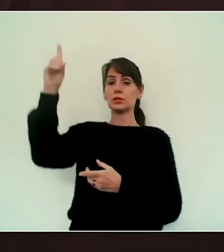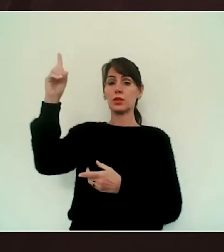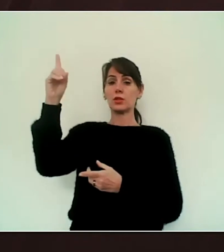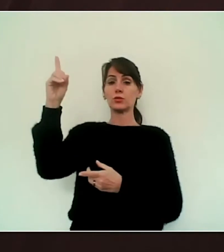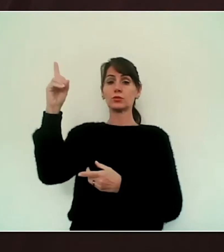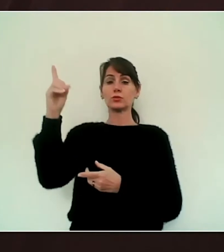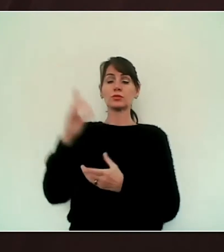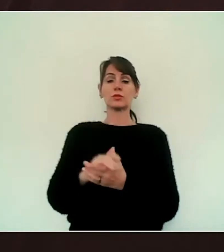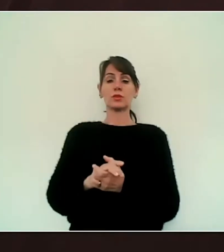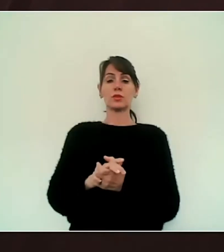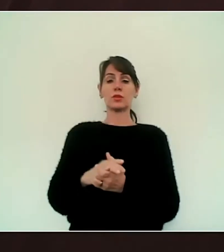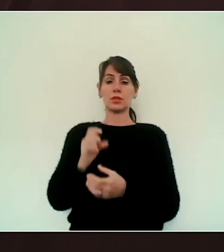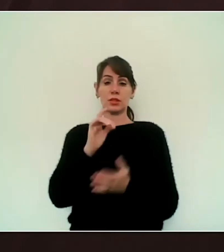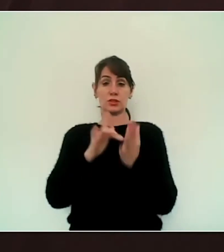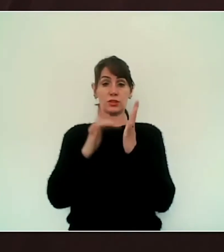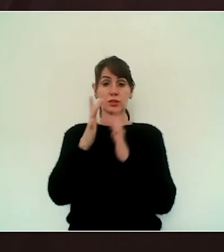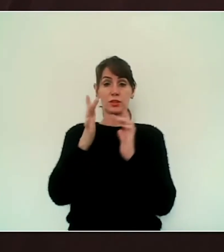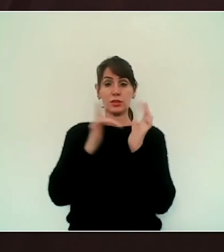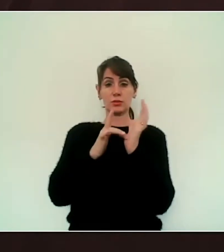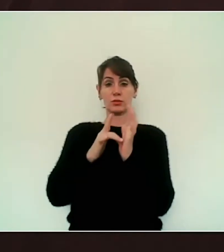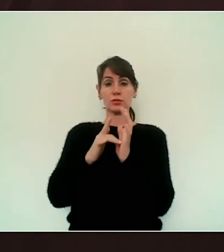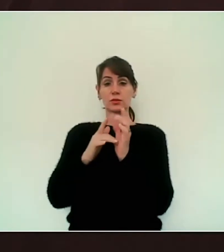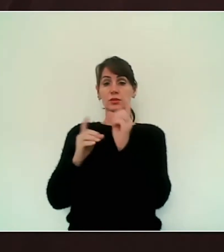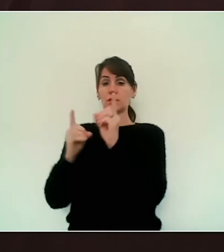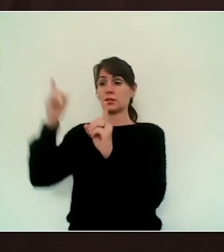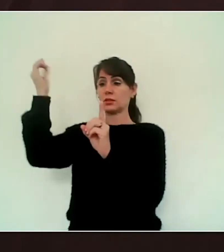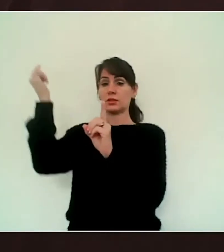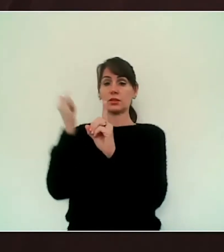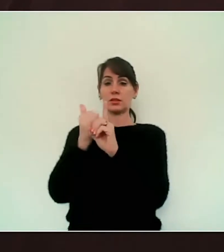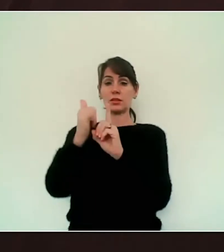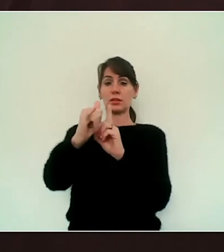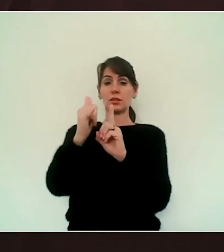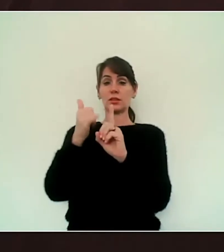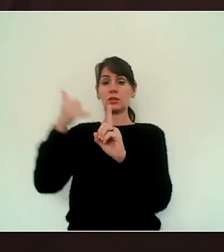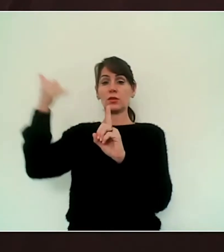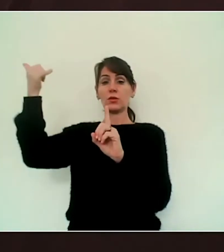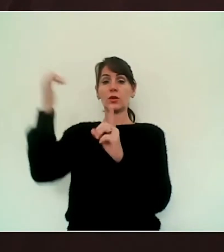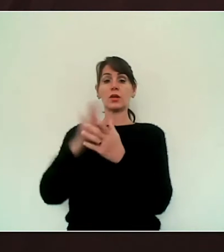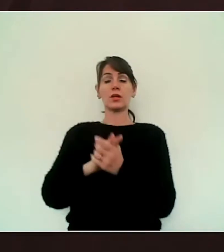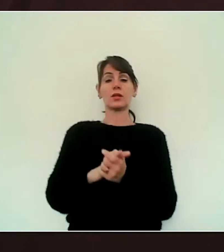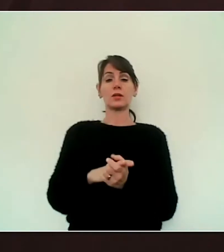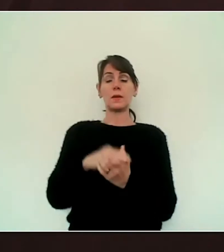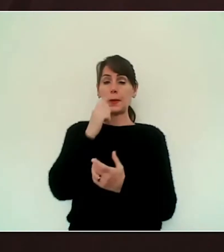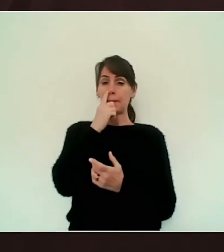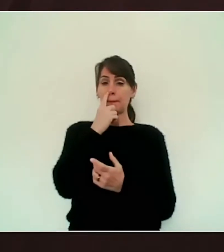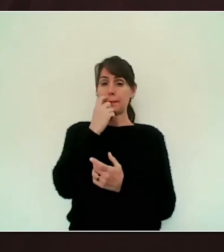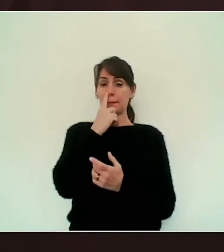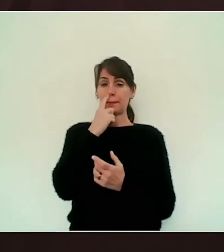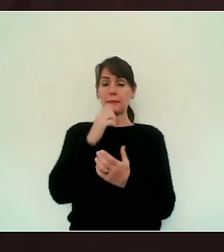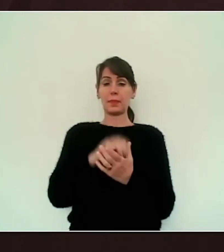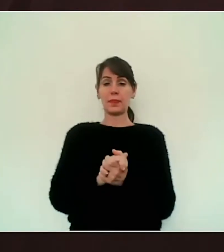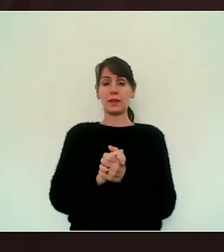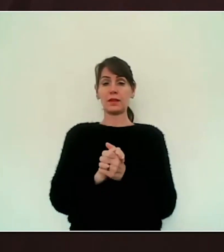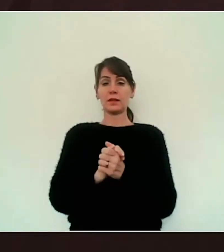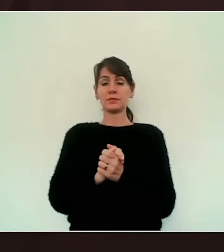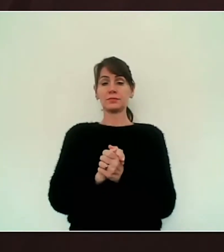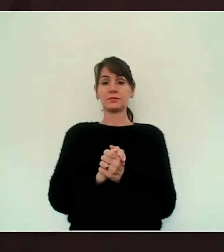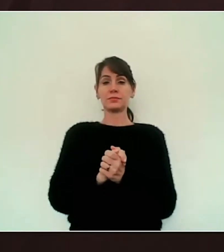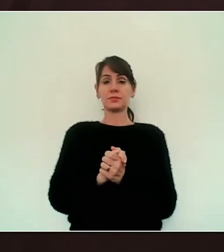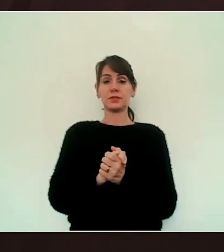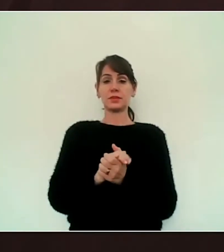é o único mediador entre Deus e os homens, foi praticamente substituído e desprezado